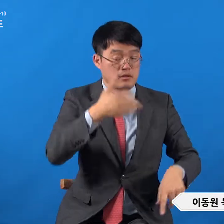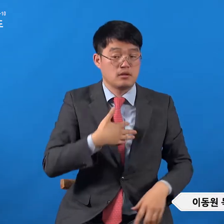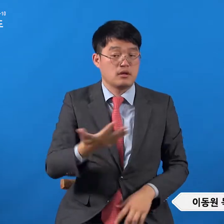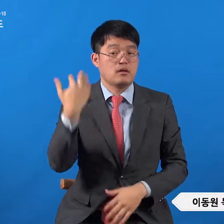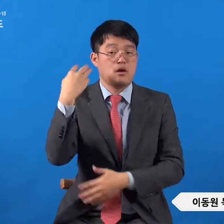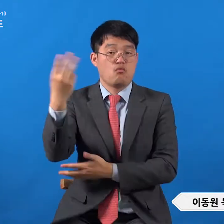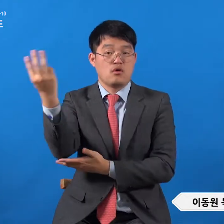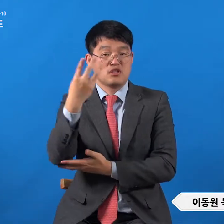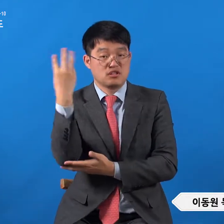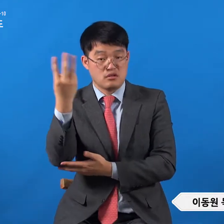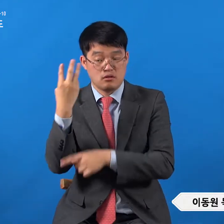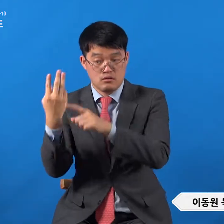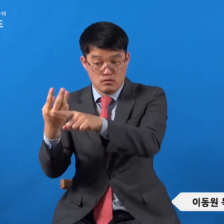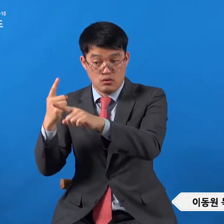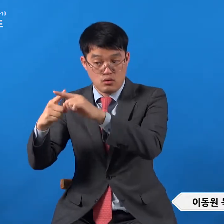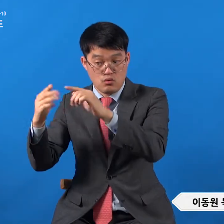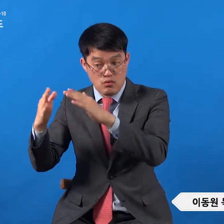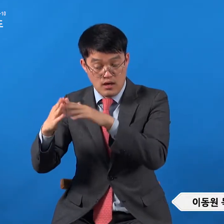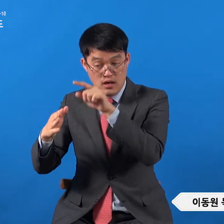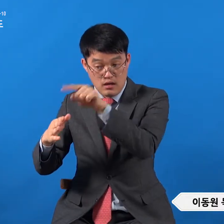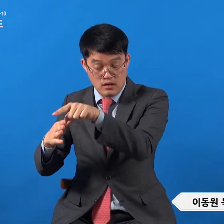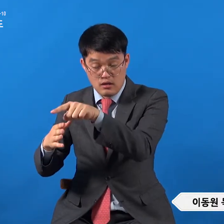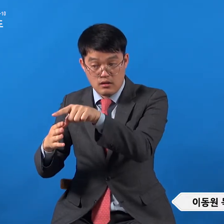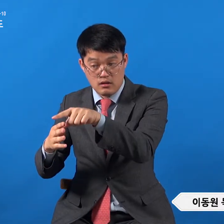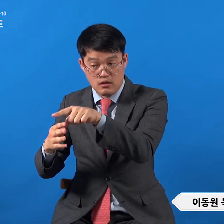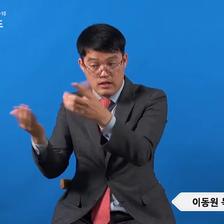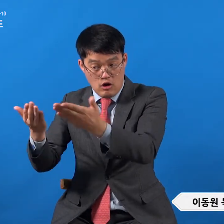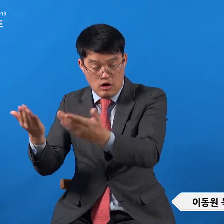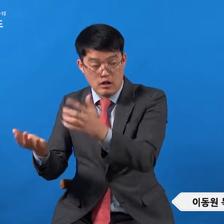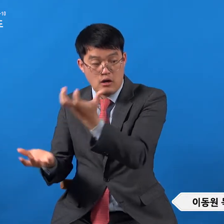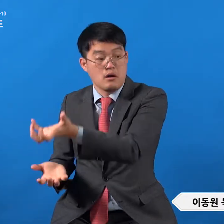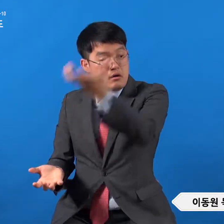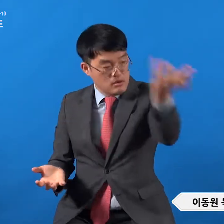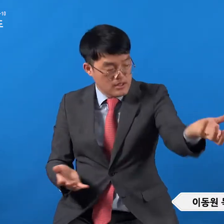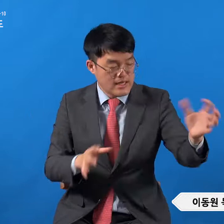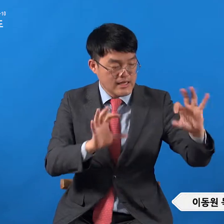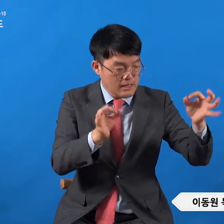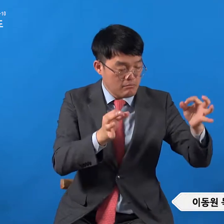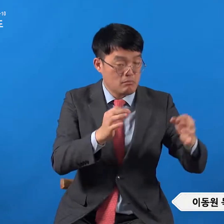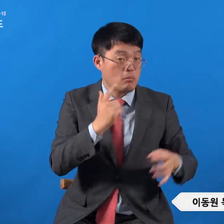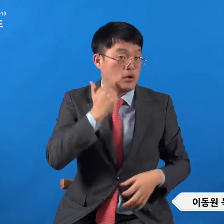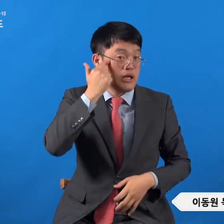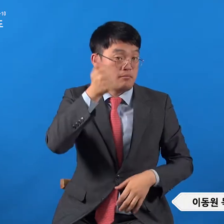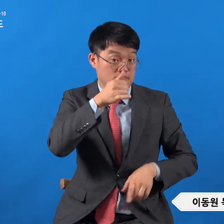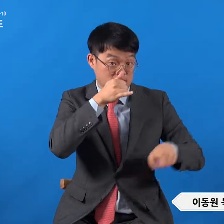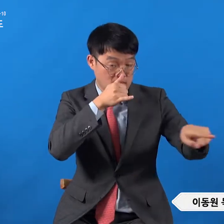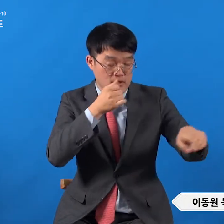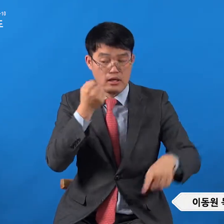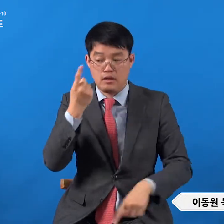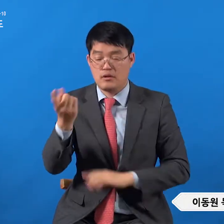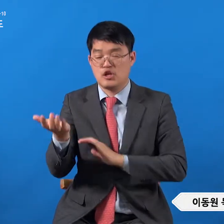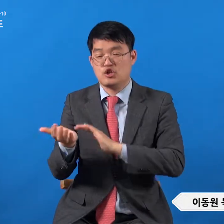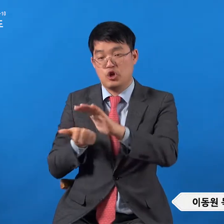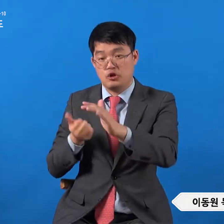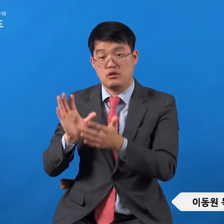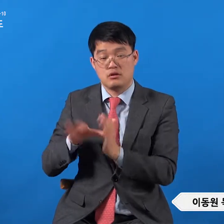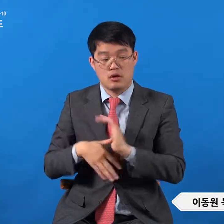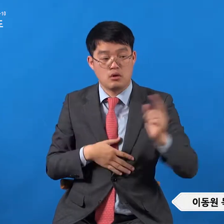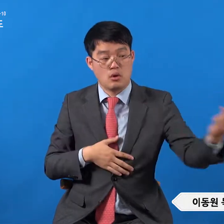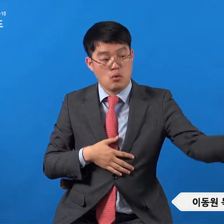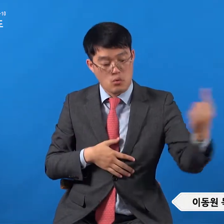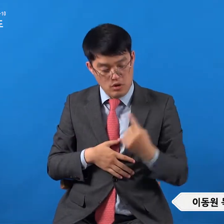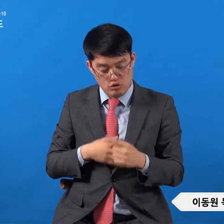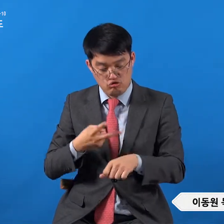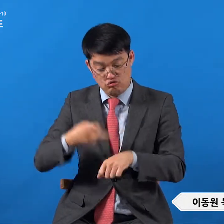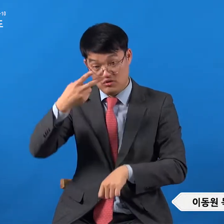사역하던 지구촌 교회 목사님이셨는데 김우준 목사님. 얼마 전에, 한 달 전에 여기